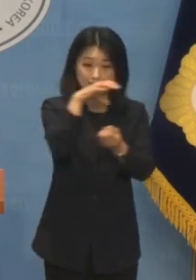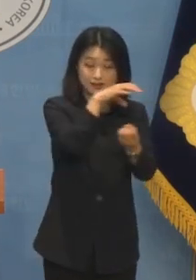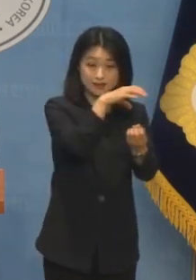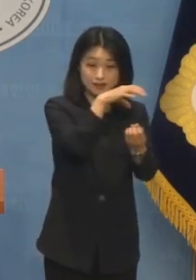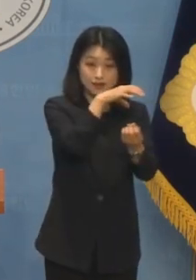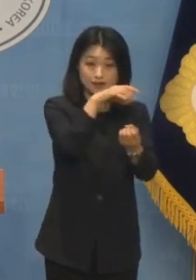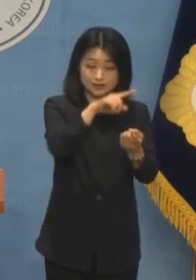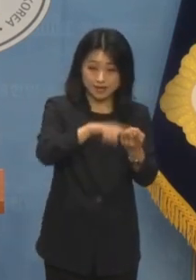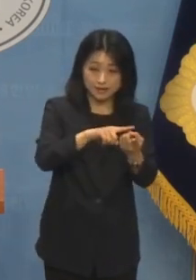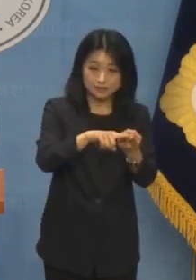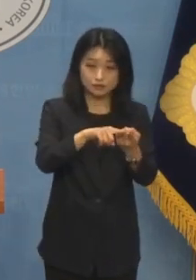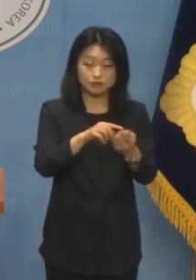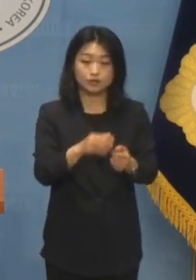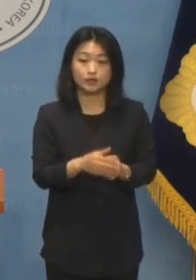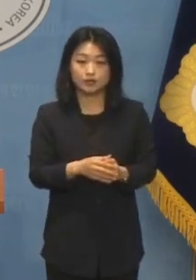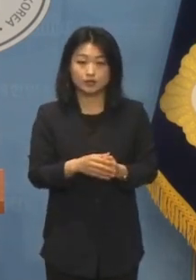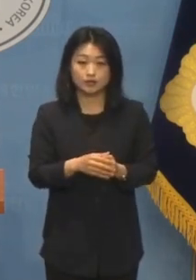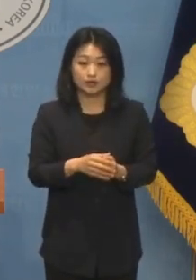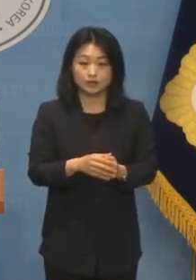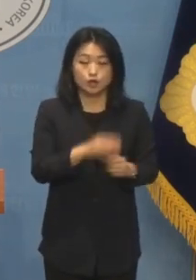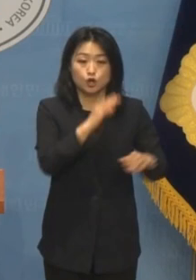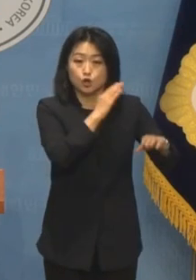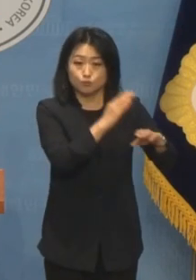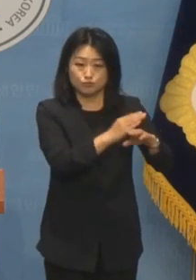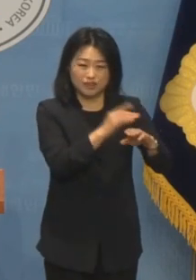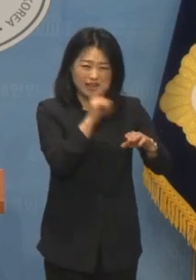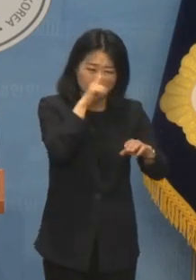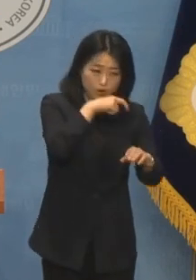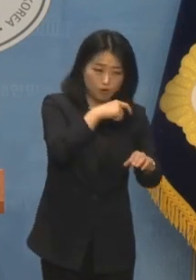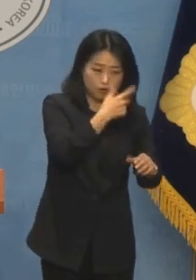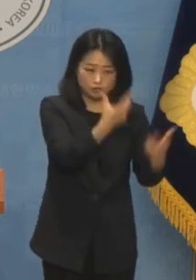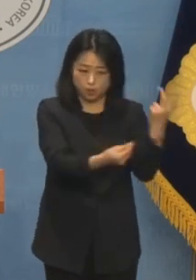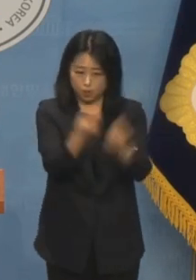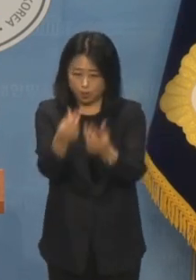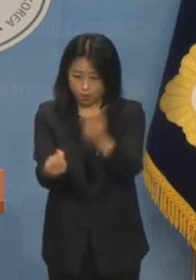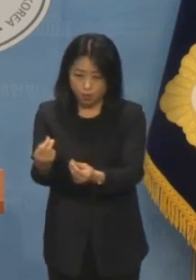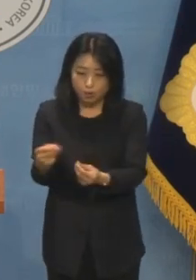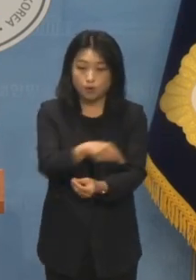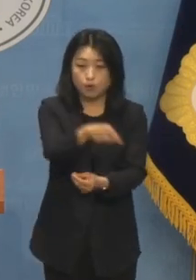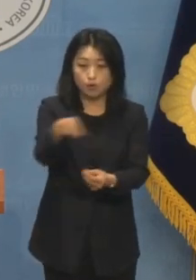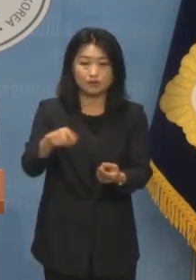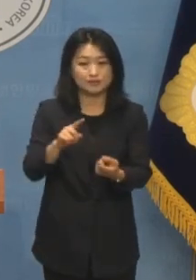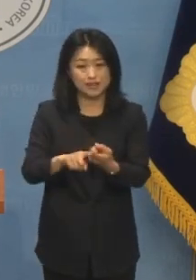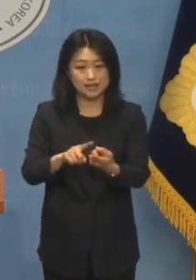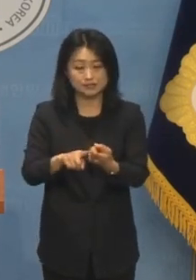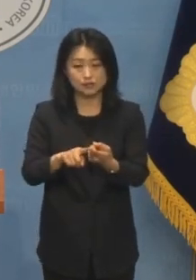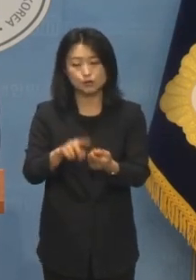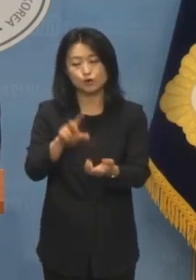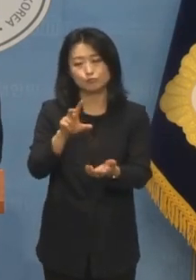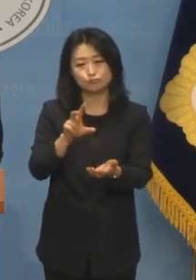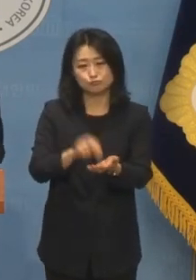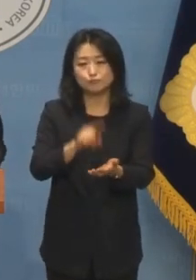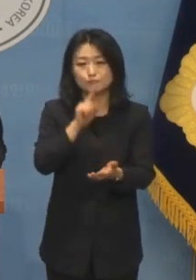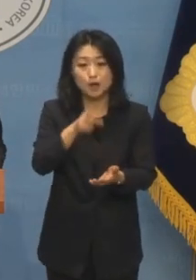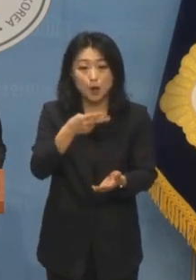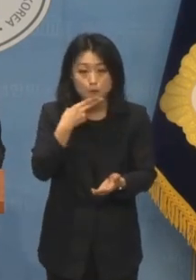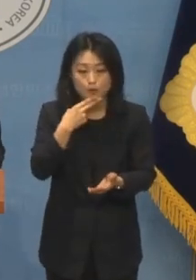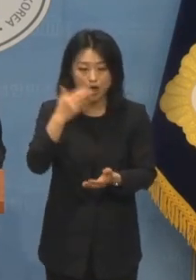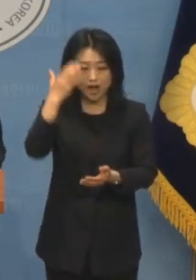수준이라고 비난하면서도 북한 정권의 도로운 오물 테러에는 이런 방구 언급하지 않고 있습니다.